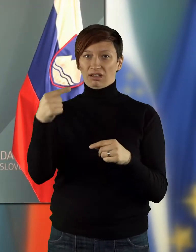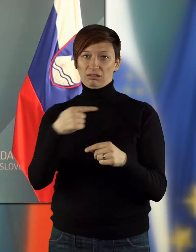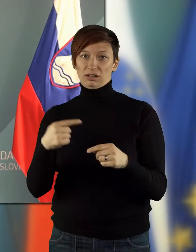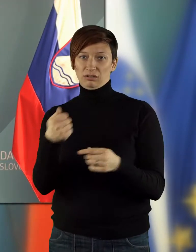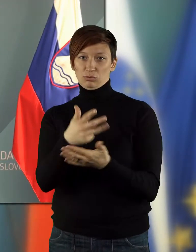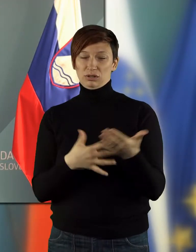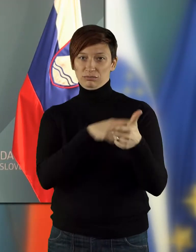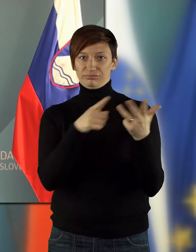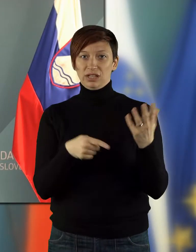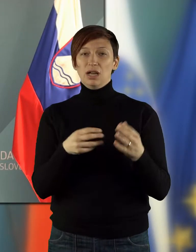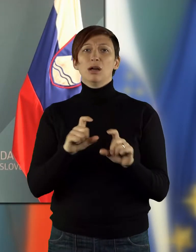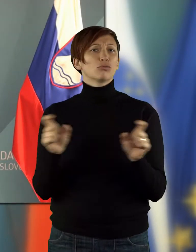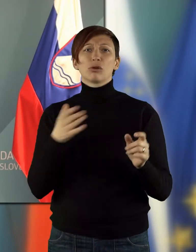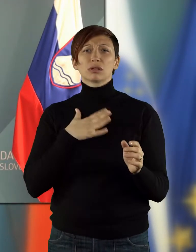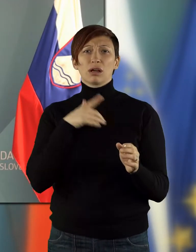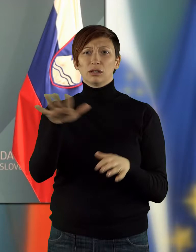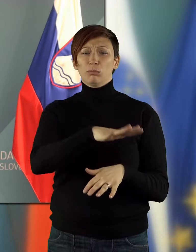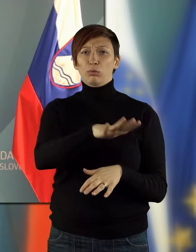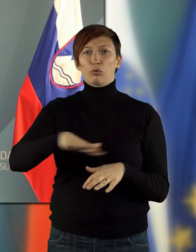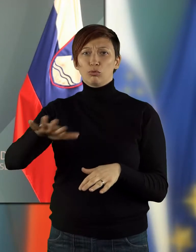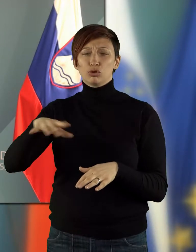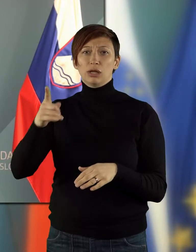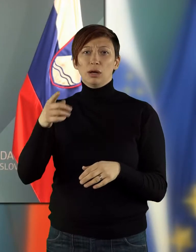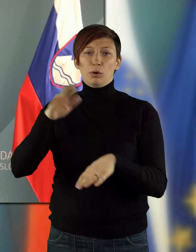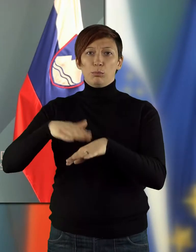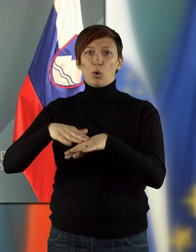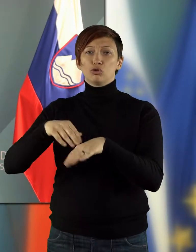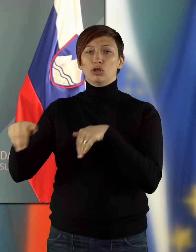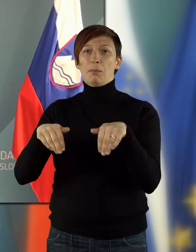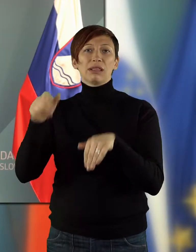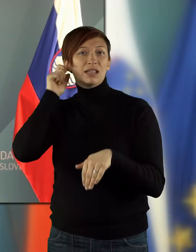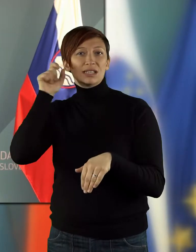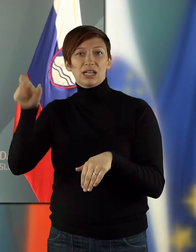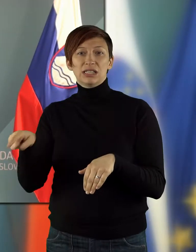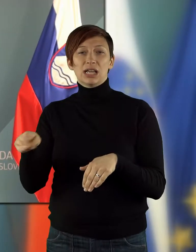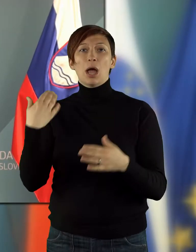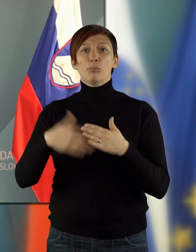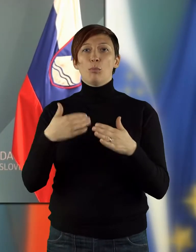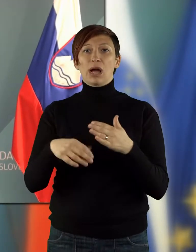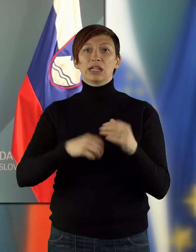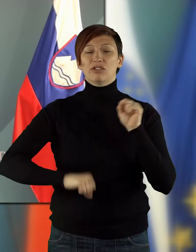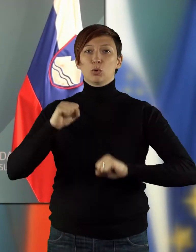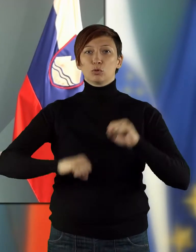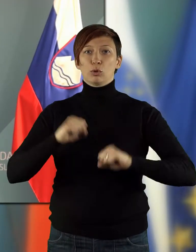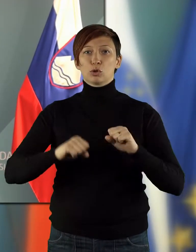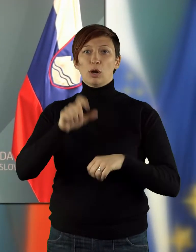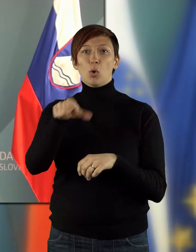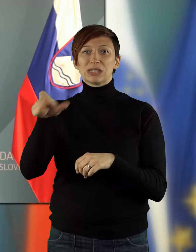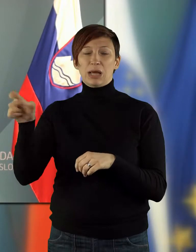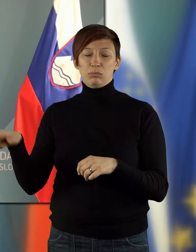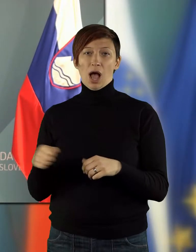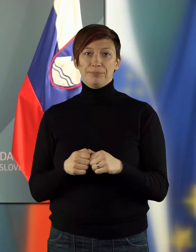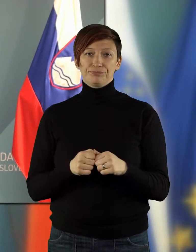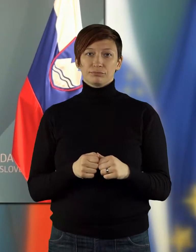komunikacije. Vzrok za takšno stanje na teh področjih je, po poročilu ministrice, pomanjkljiva